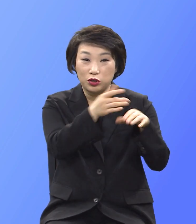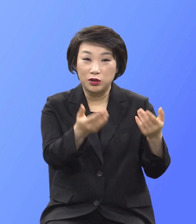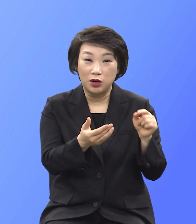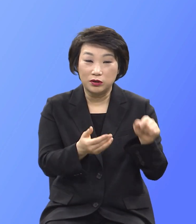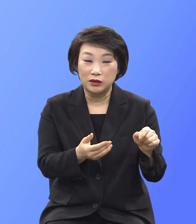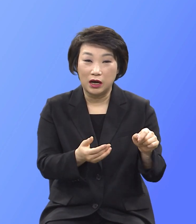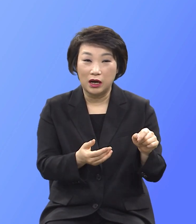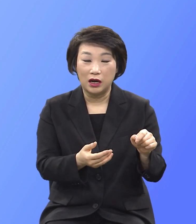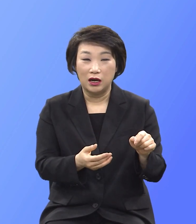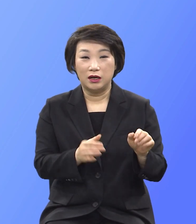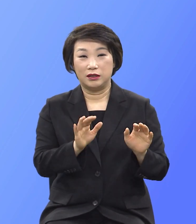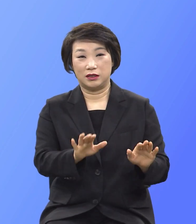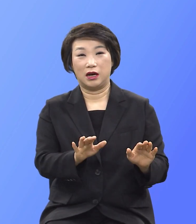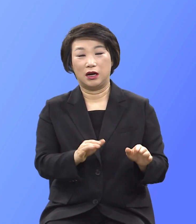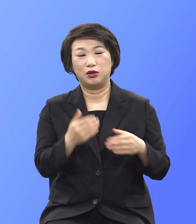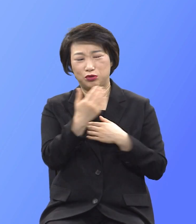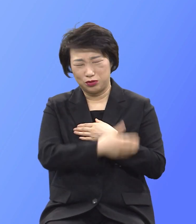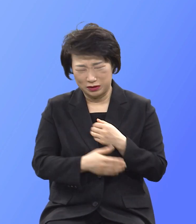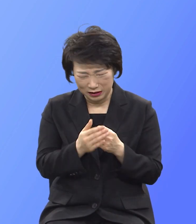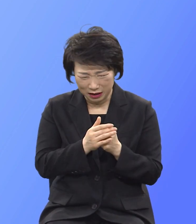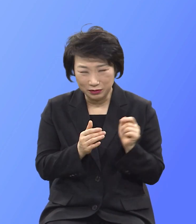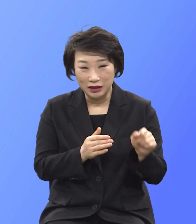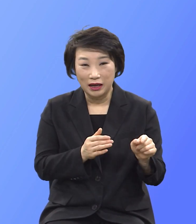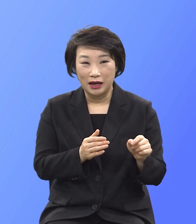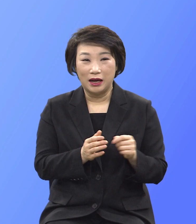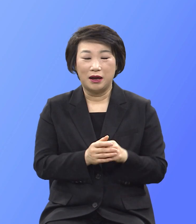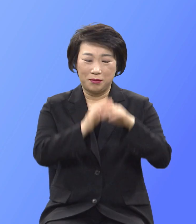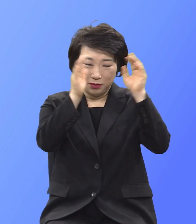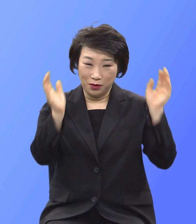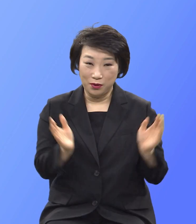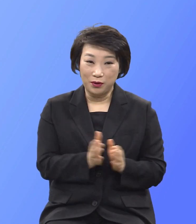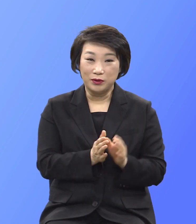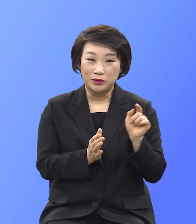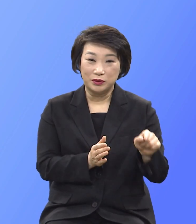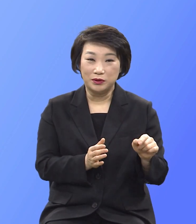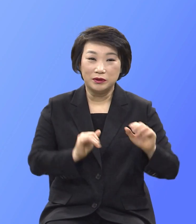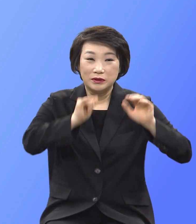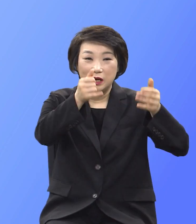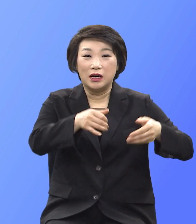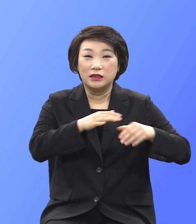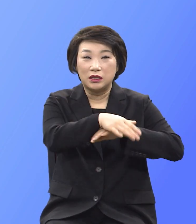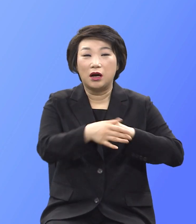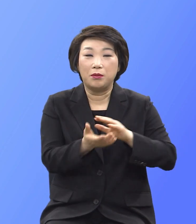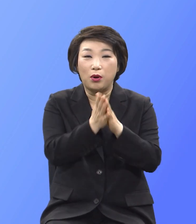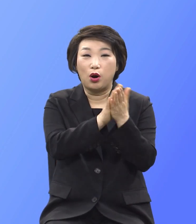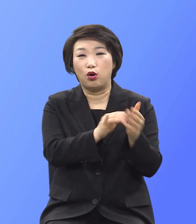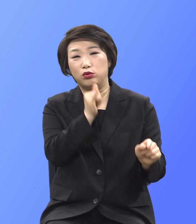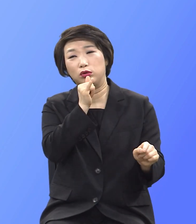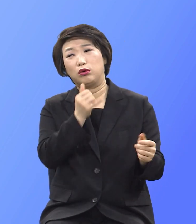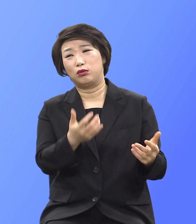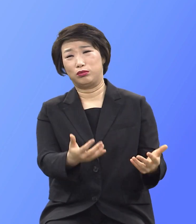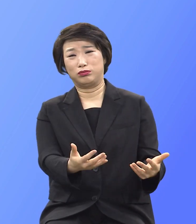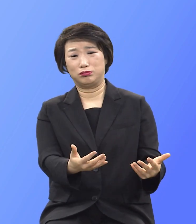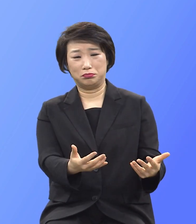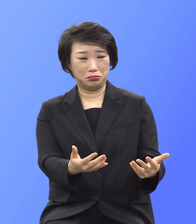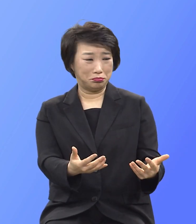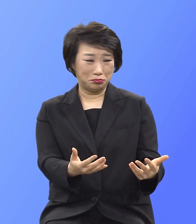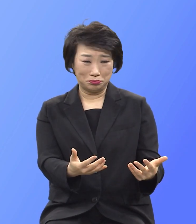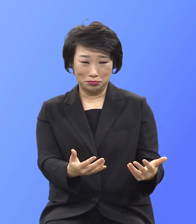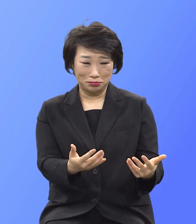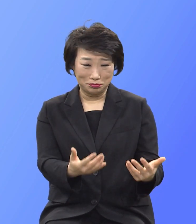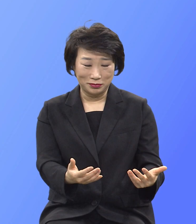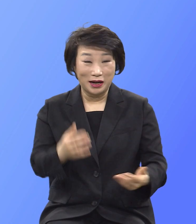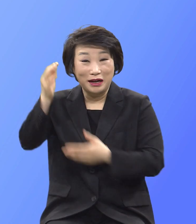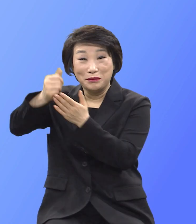사단 귀신 역사, 육신 때문에 다 세속화되어 있지 않습니까?